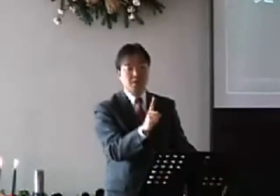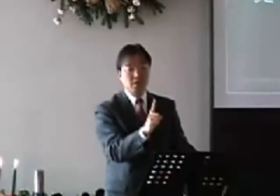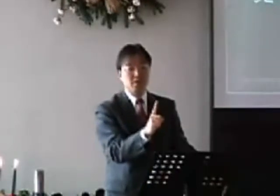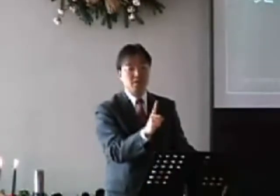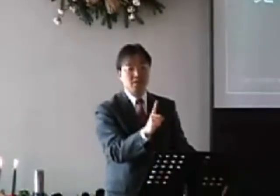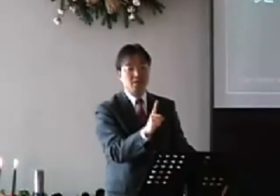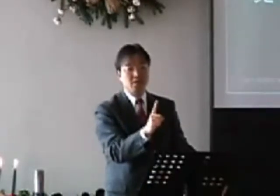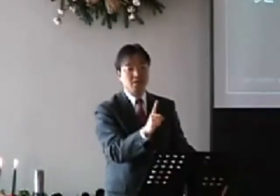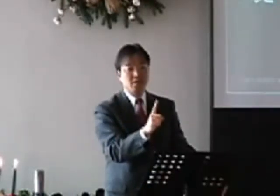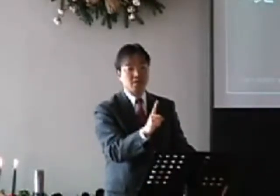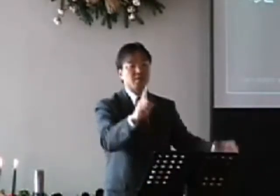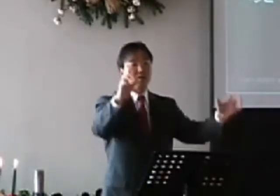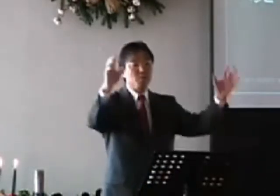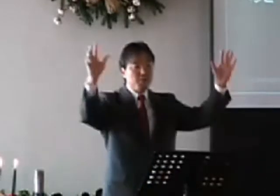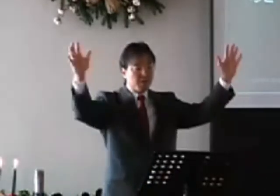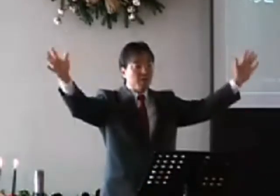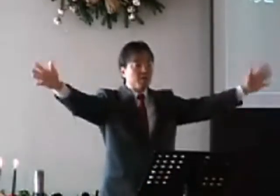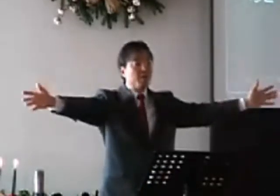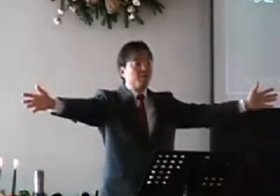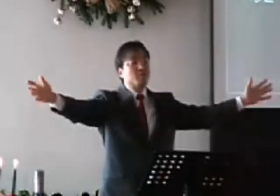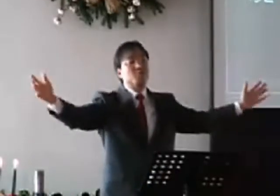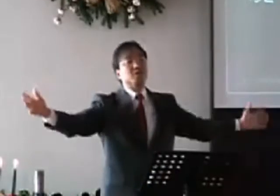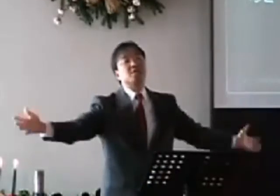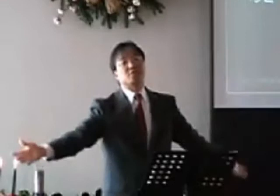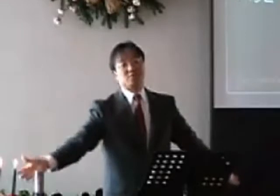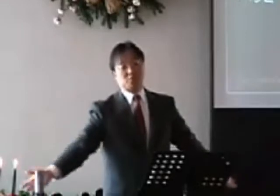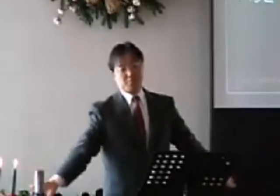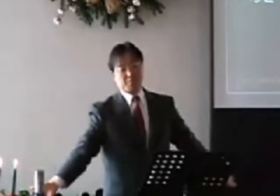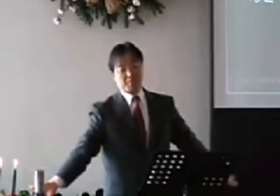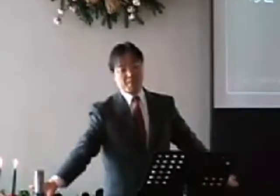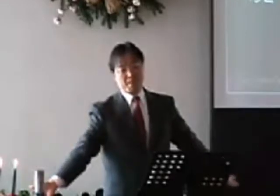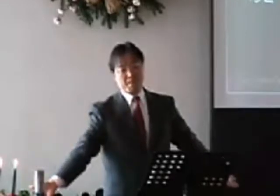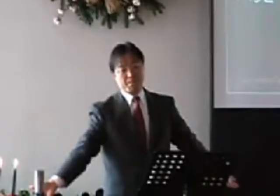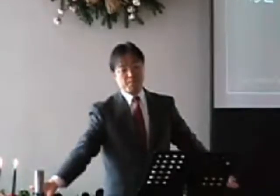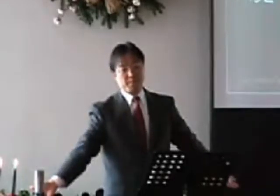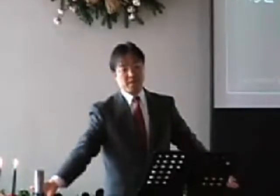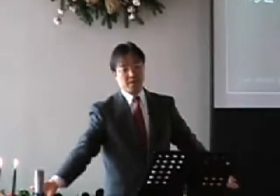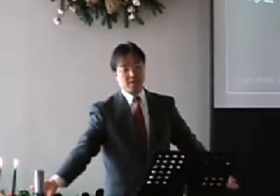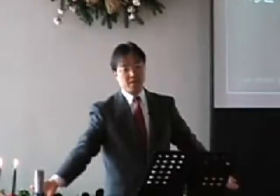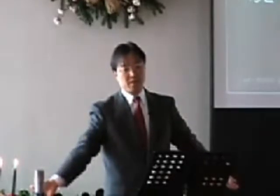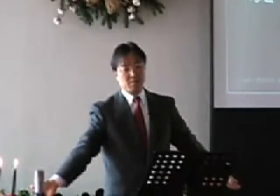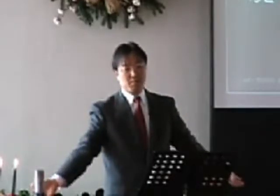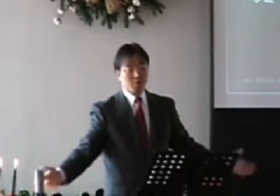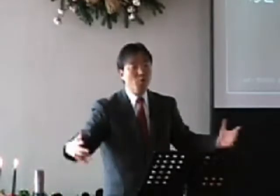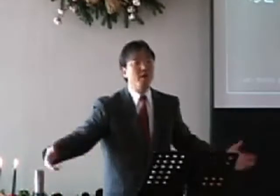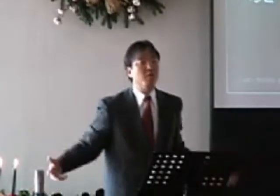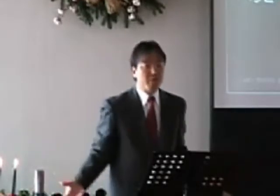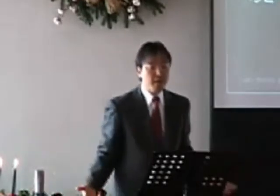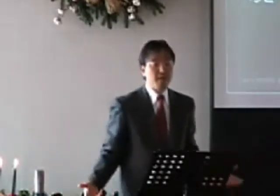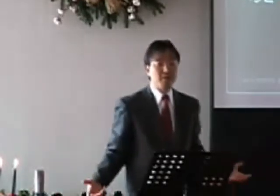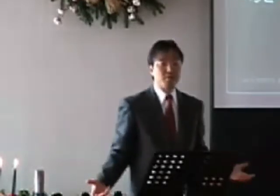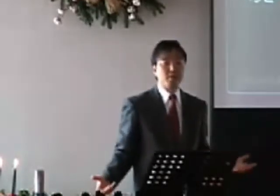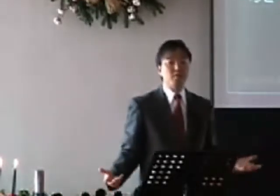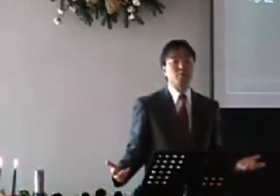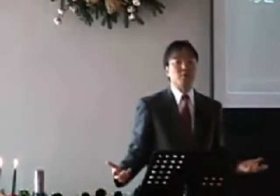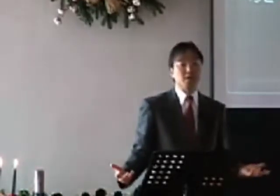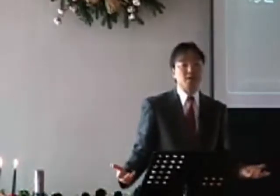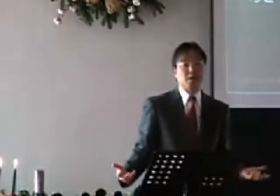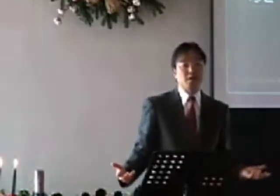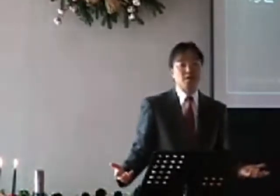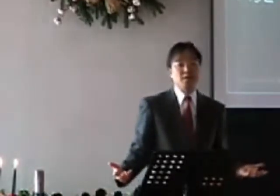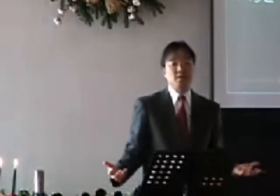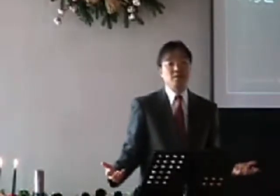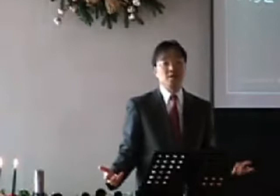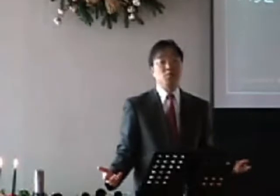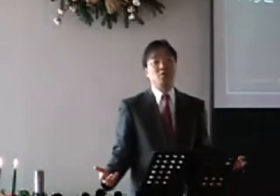はキャラバンを組みました。でもイエス様はたった一人で来られたね。たくさ